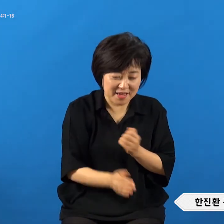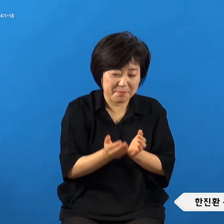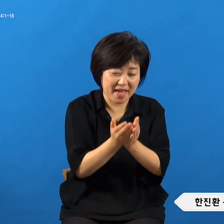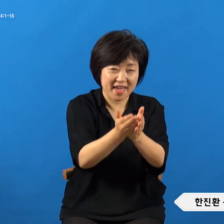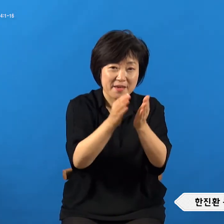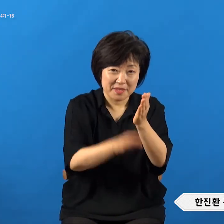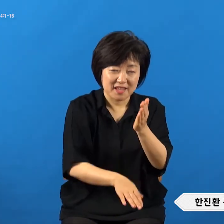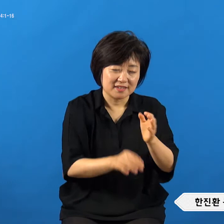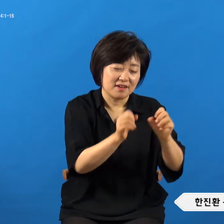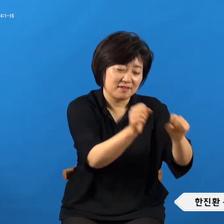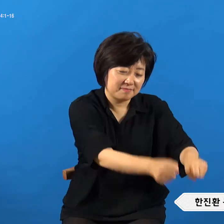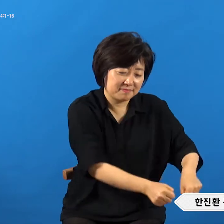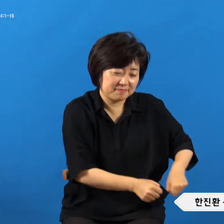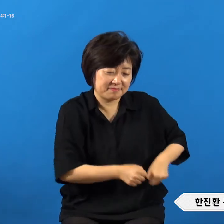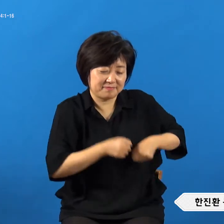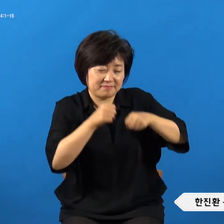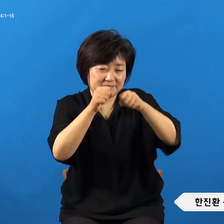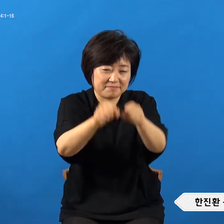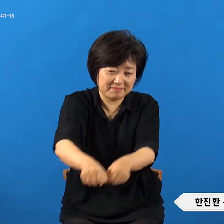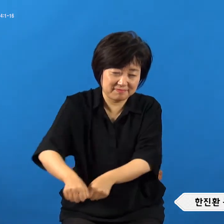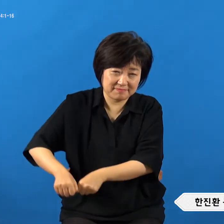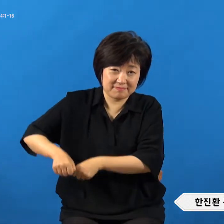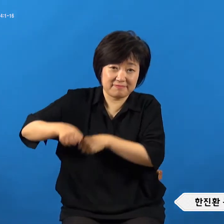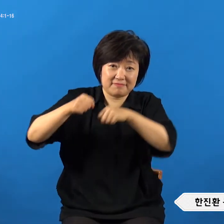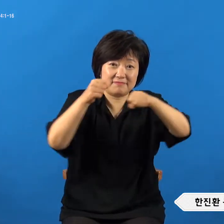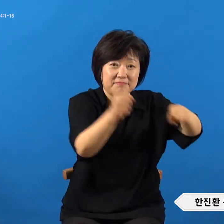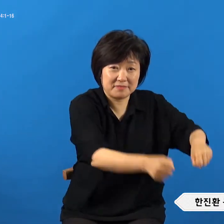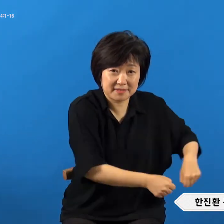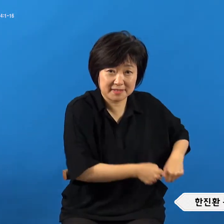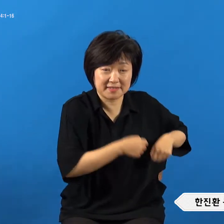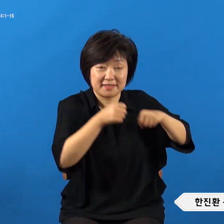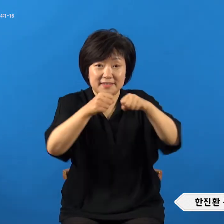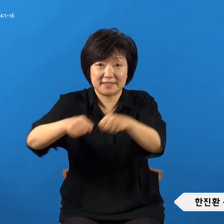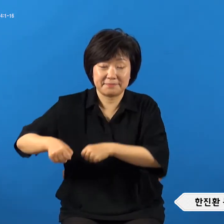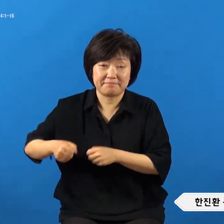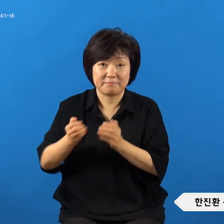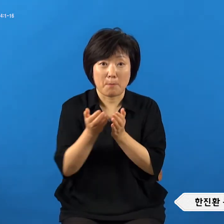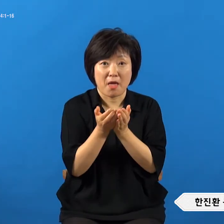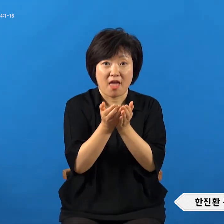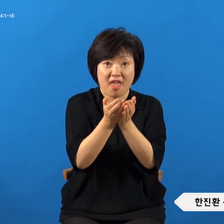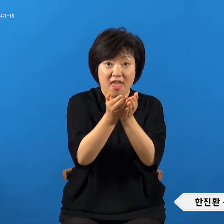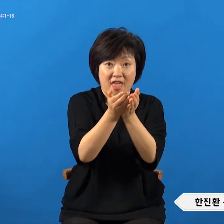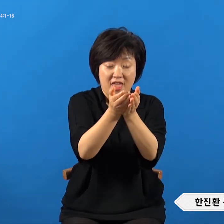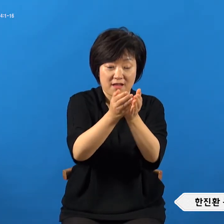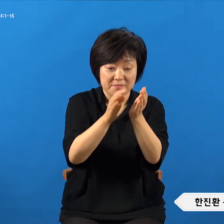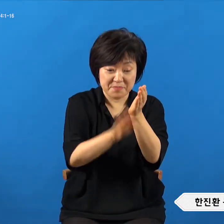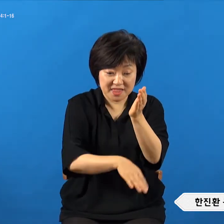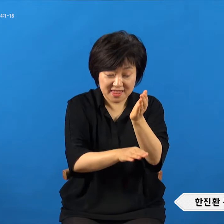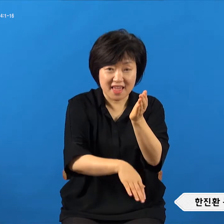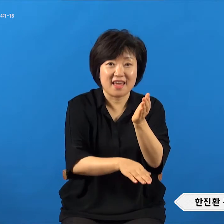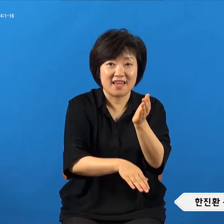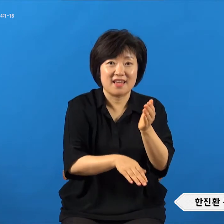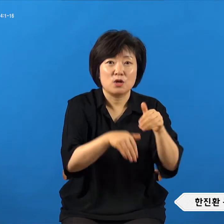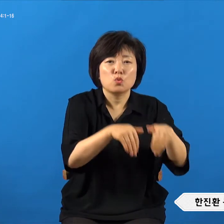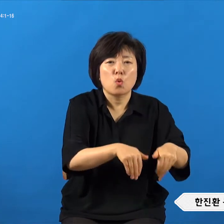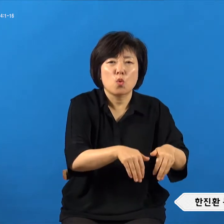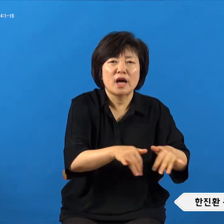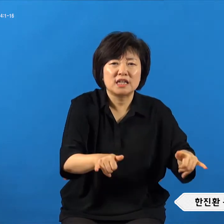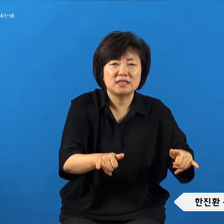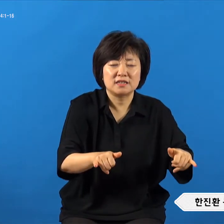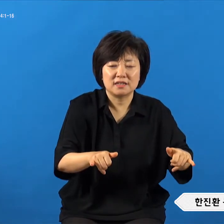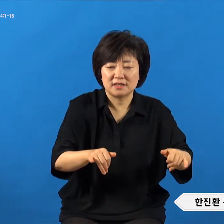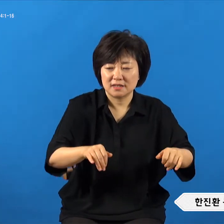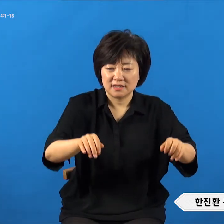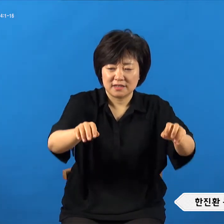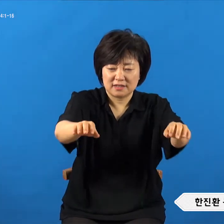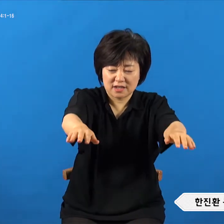젓는 사람이라는 뜻입니다. 옛날 전함을 보면 배 밑창에는 노예들이 쭉 일렬로 늘어서서 이